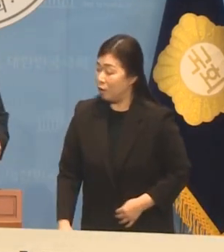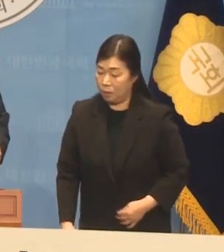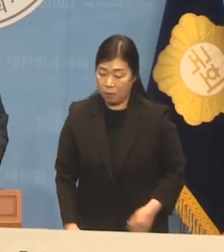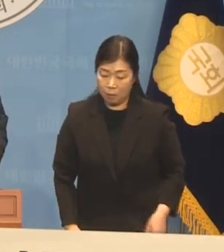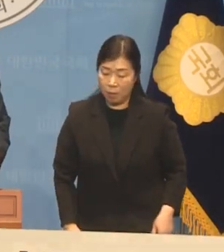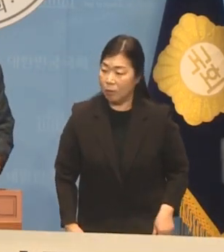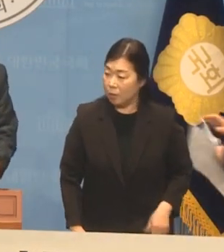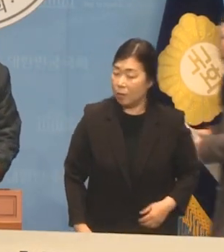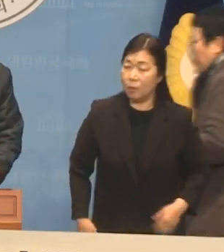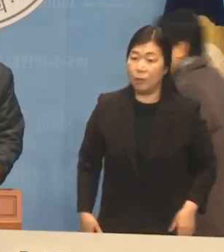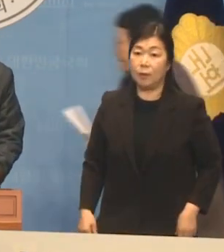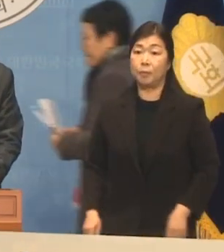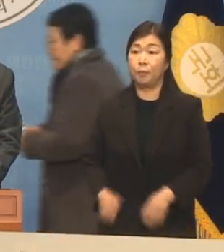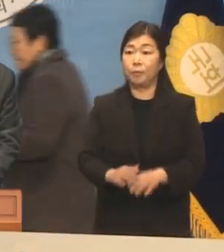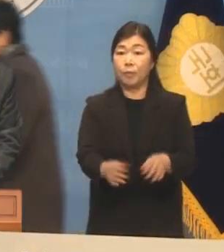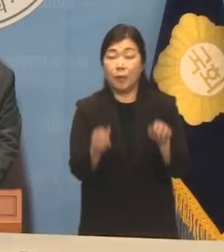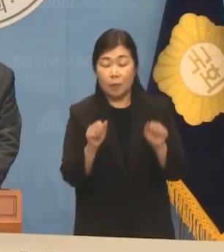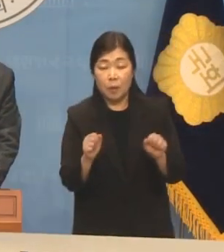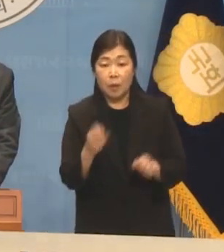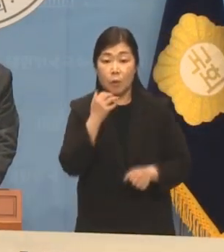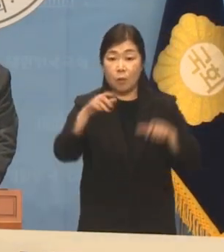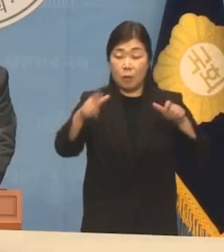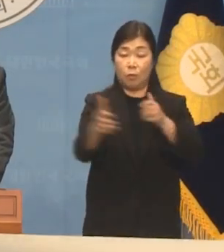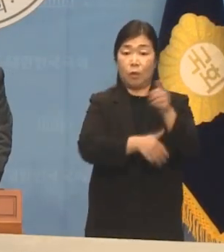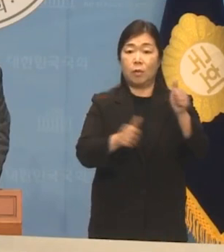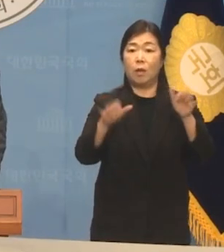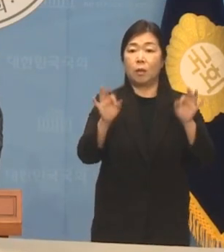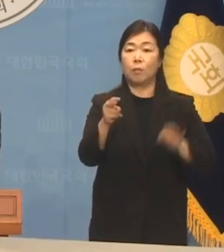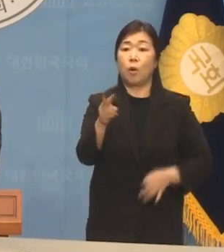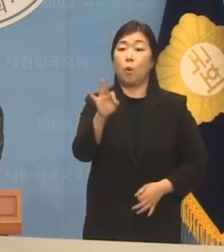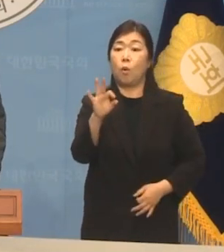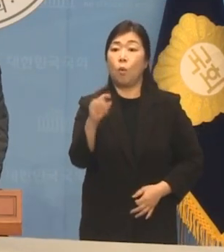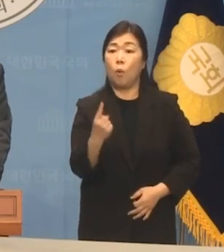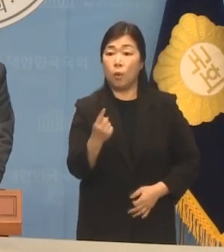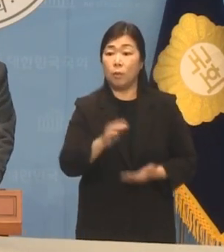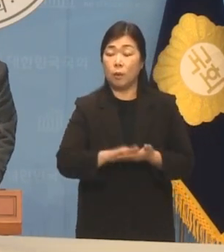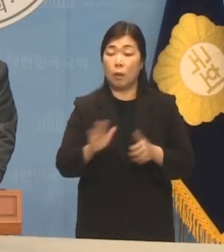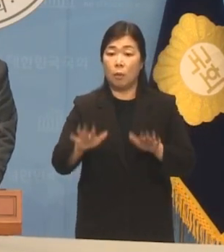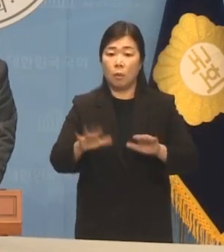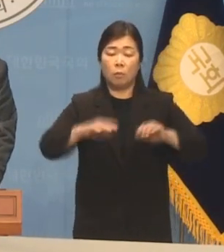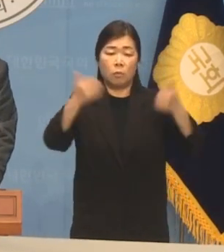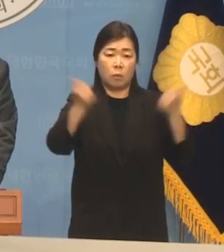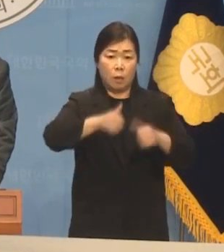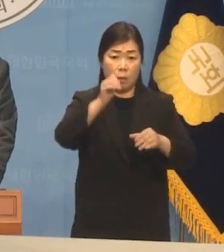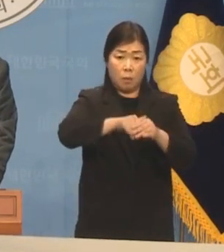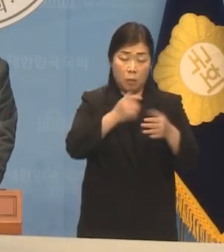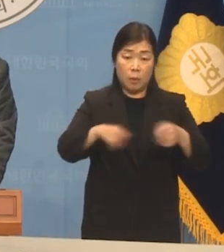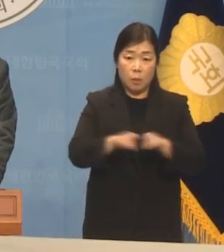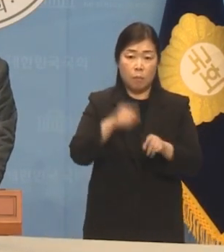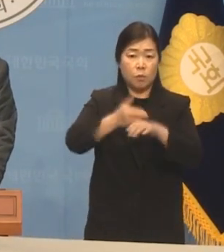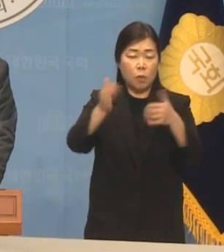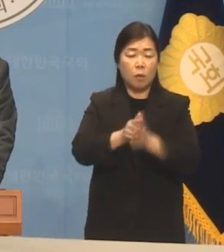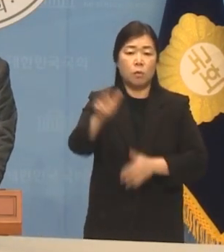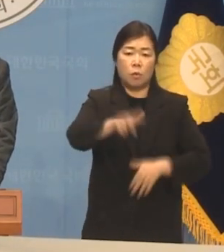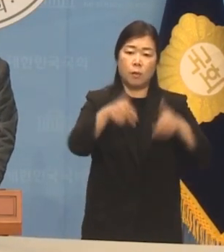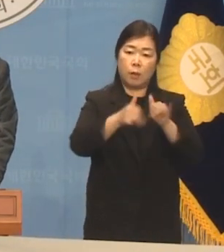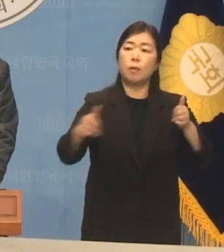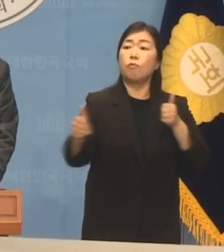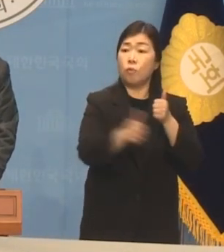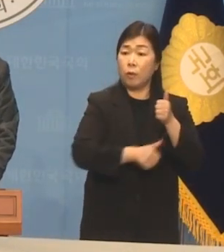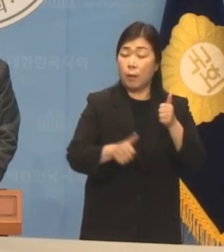사회 예 안녕하십니까 서울시당위원장 김영호 있니다 오늘은 총선승리를 위한 더불어 리당 전국 장애인